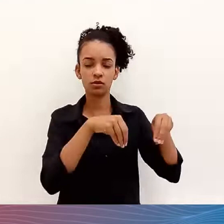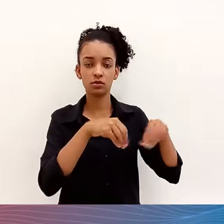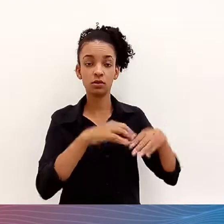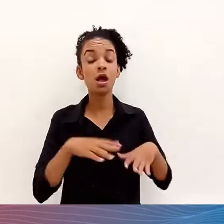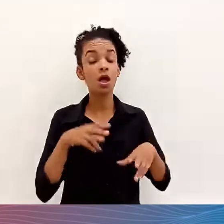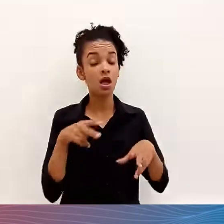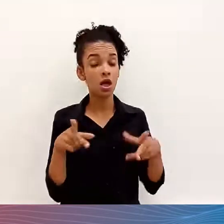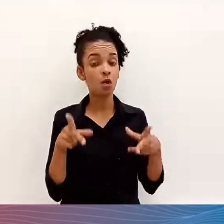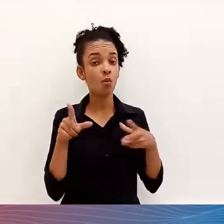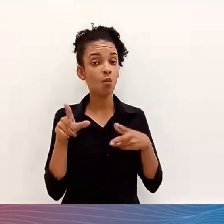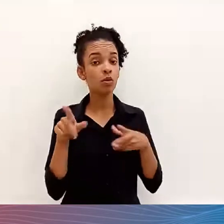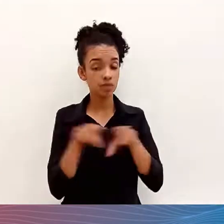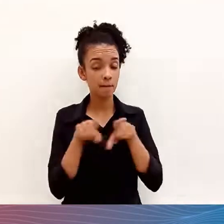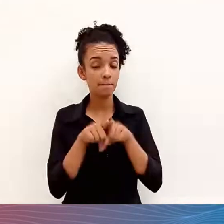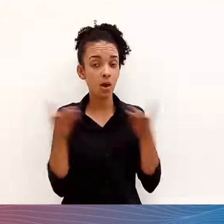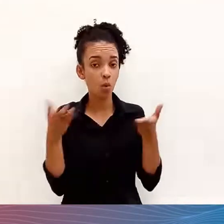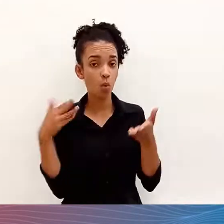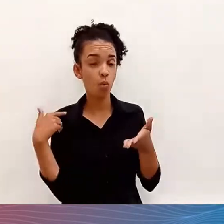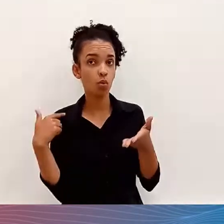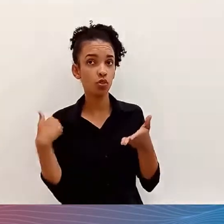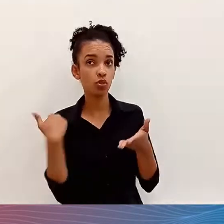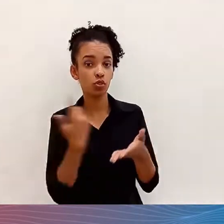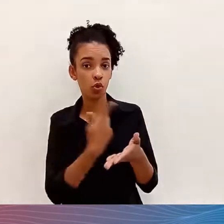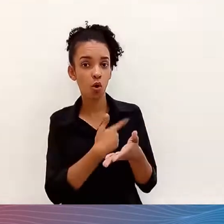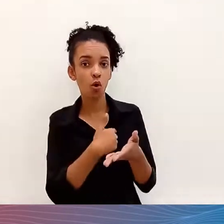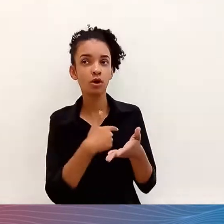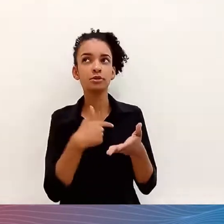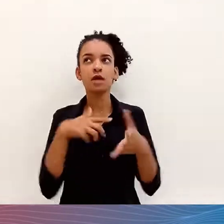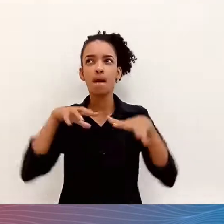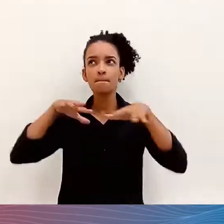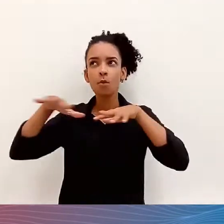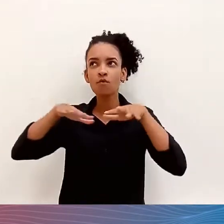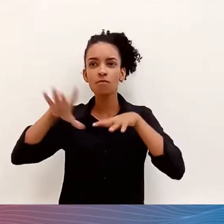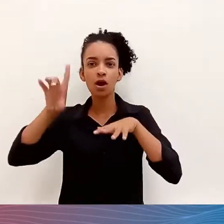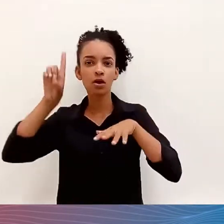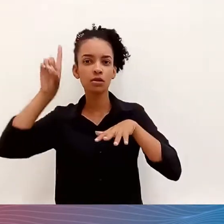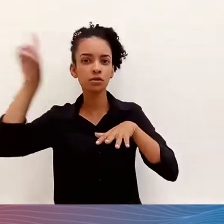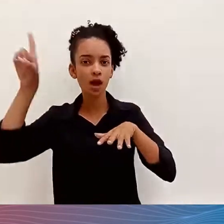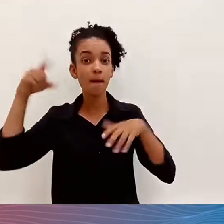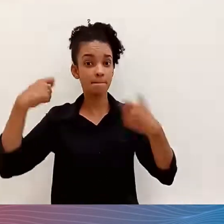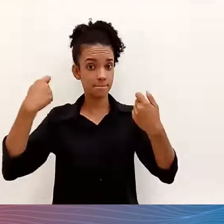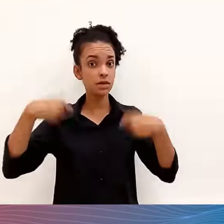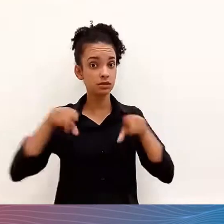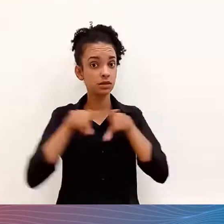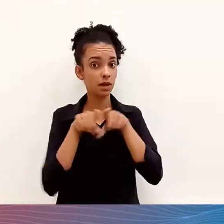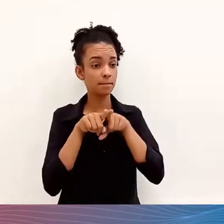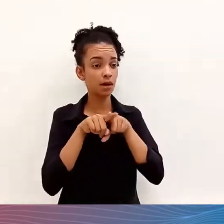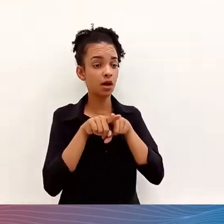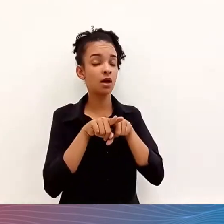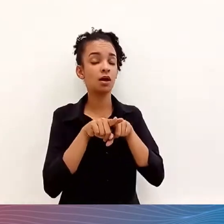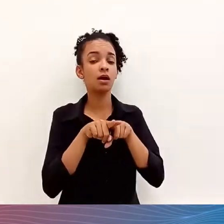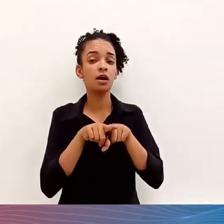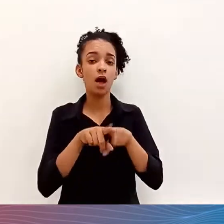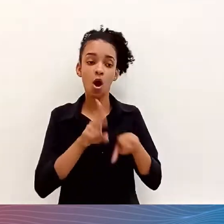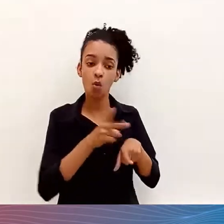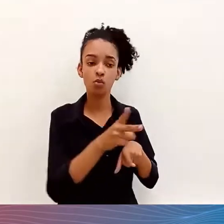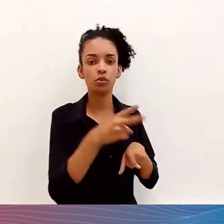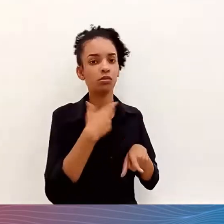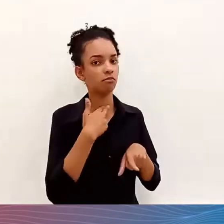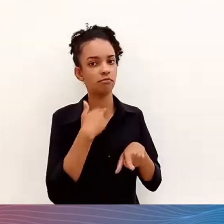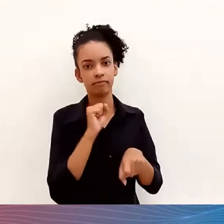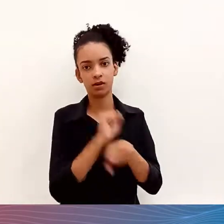a graça precisa fluir a todos os cantos da terra. Também, e porás